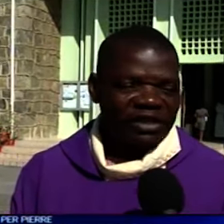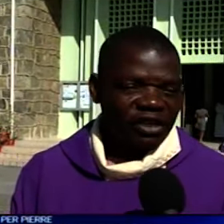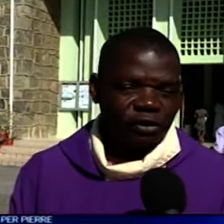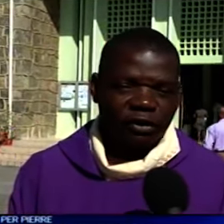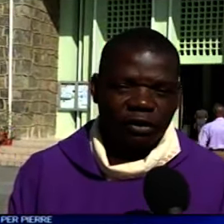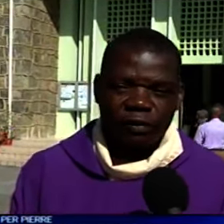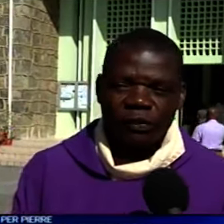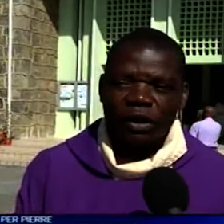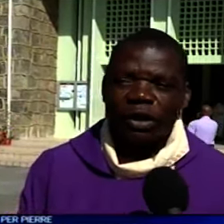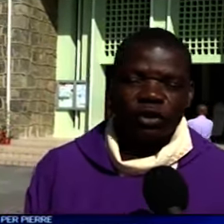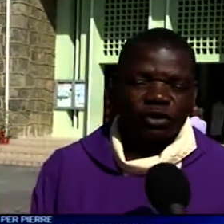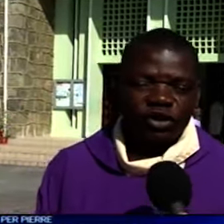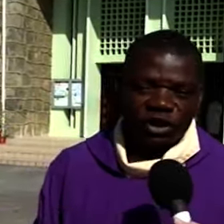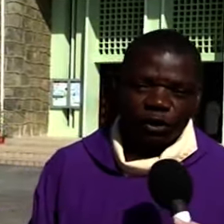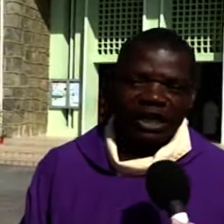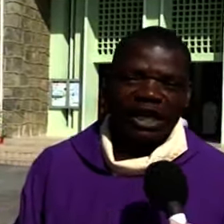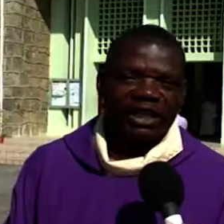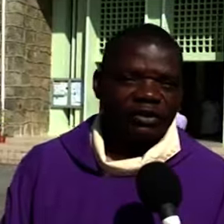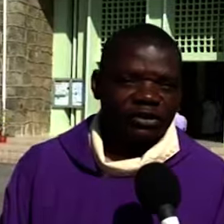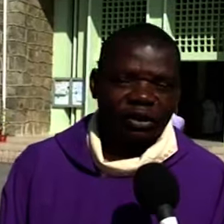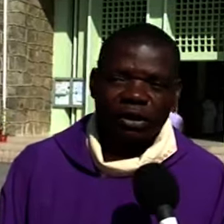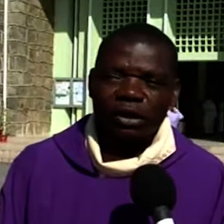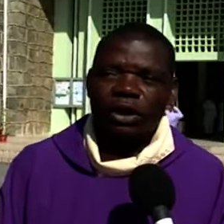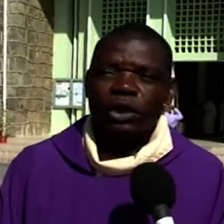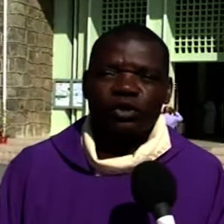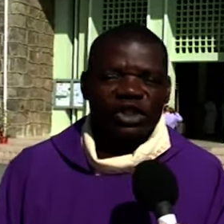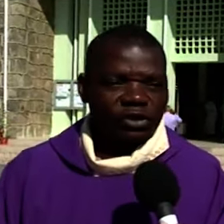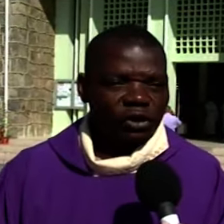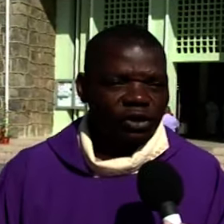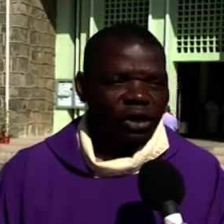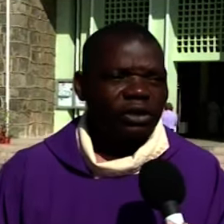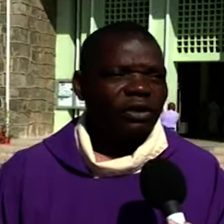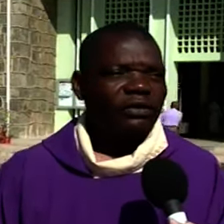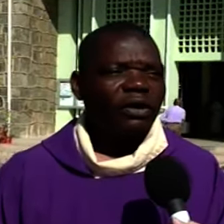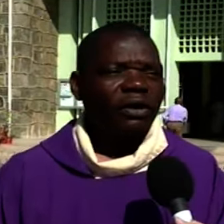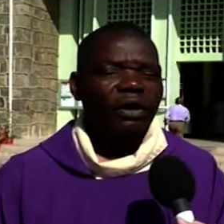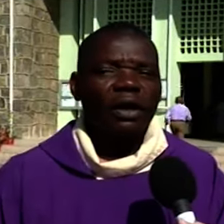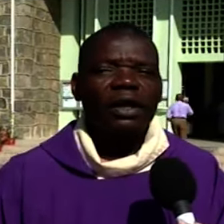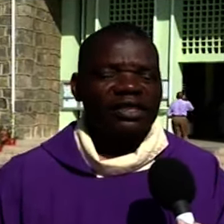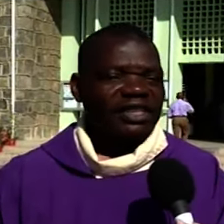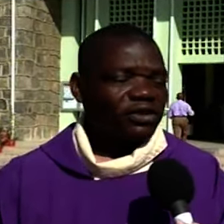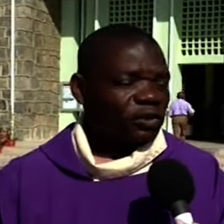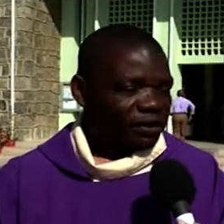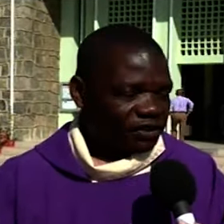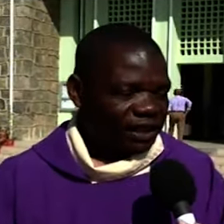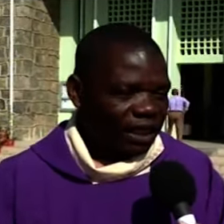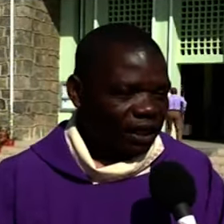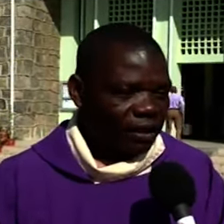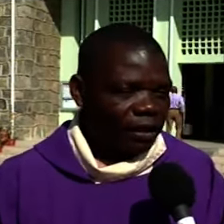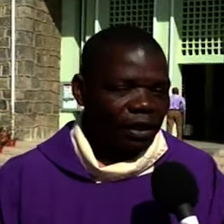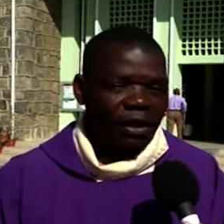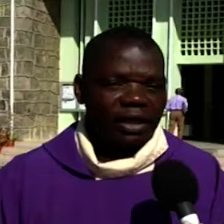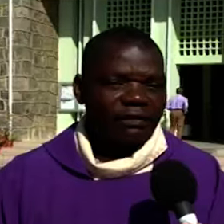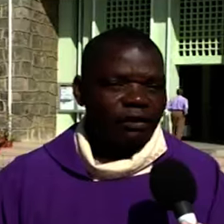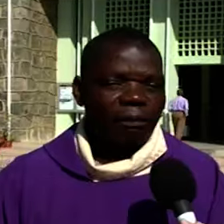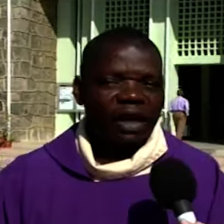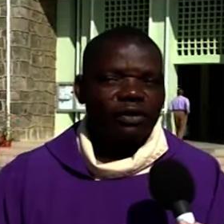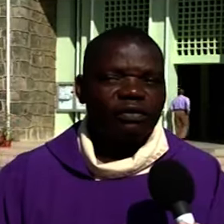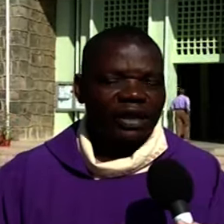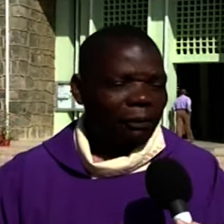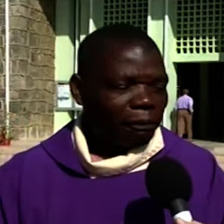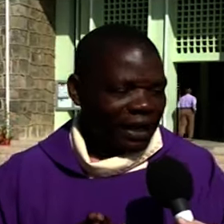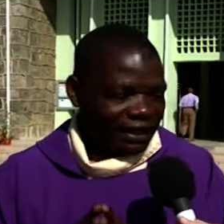au message de Dr Gédéon hier à la télévision, nous disons devant situation difficile, il faut